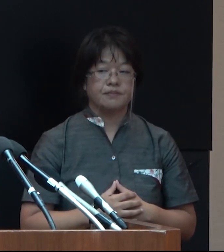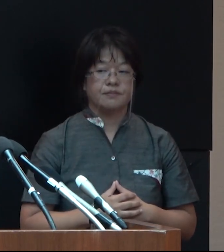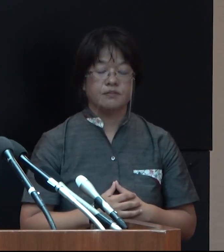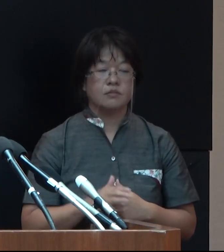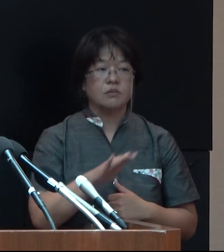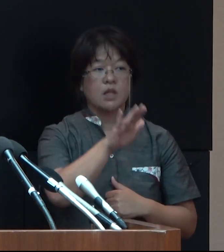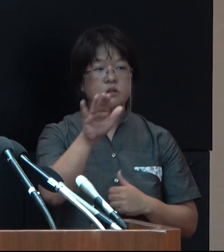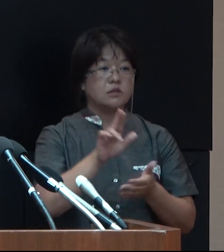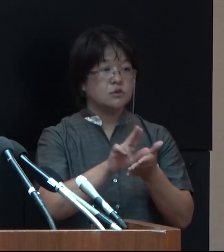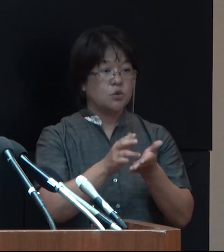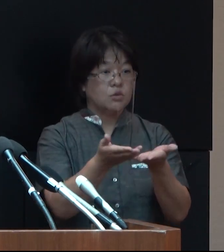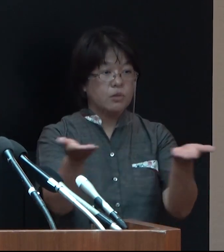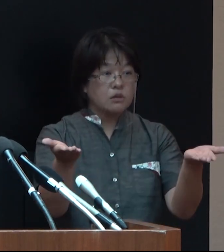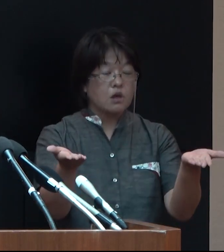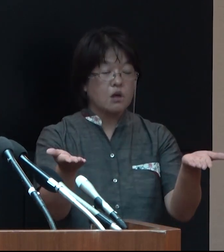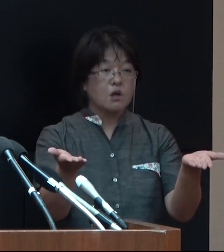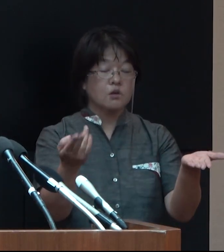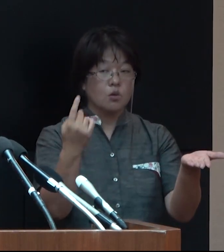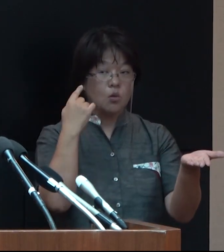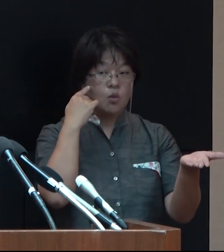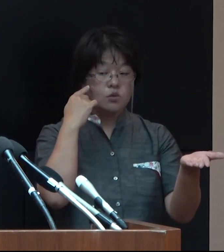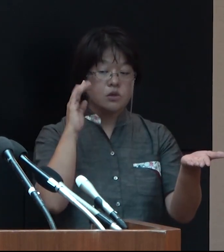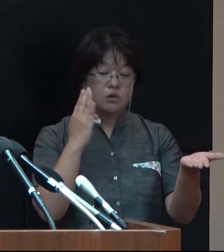皆様のお手元にもあると思いますけれども、